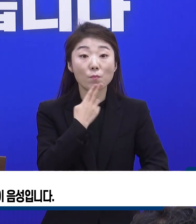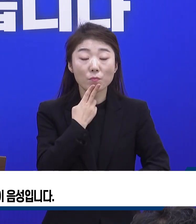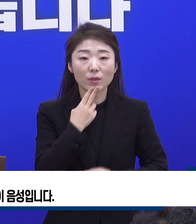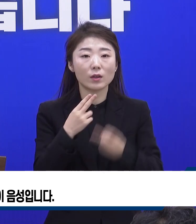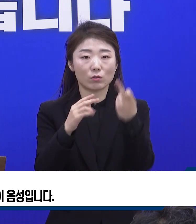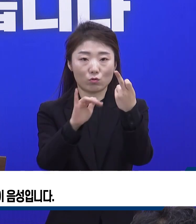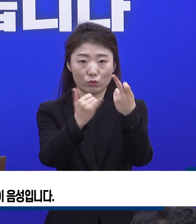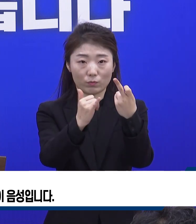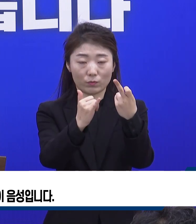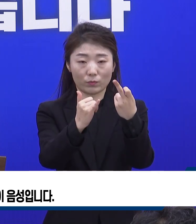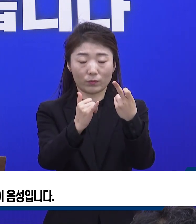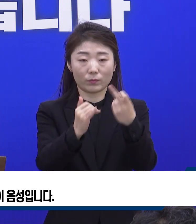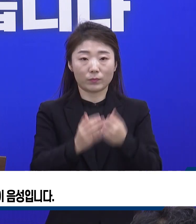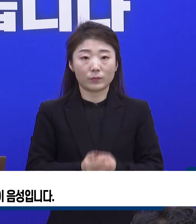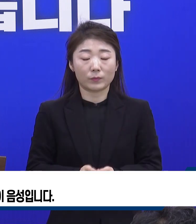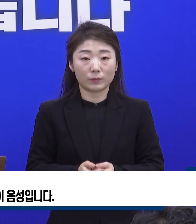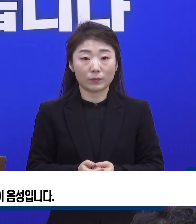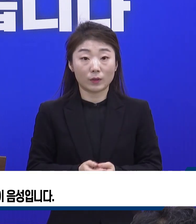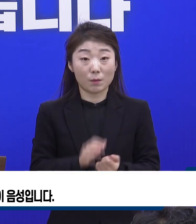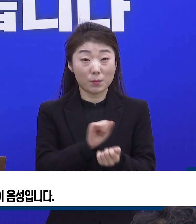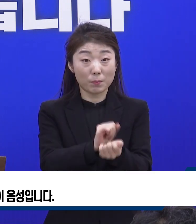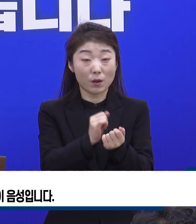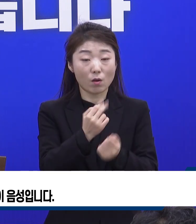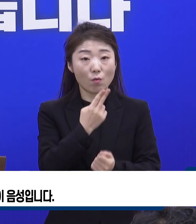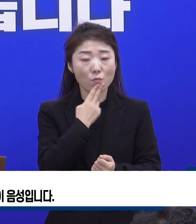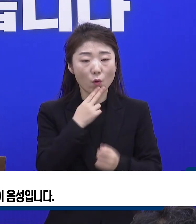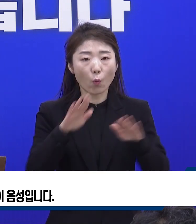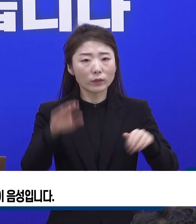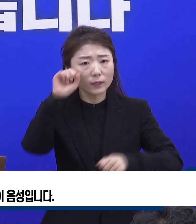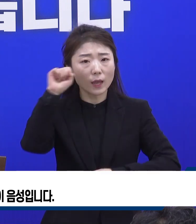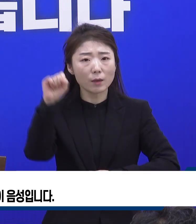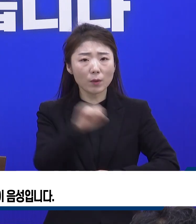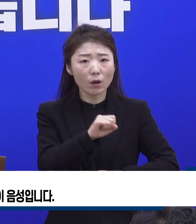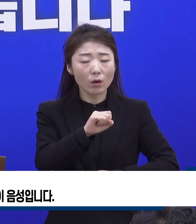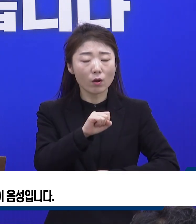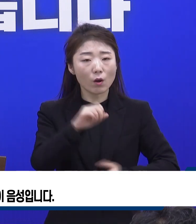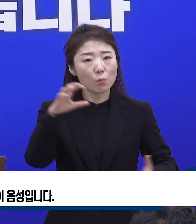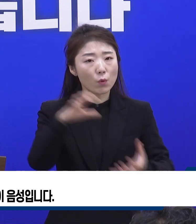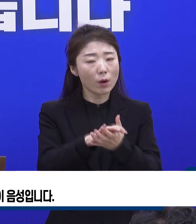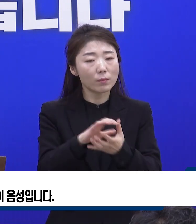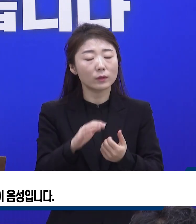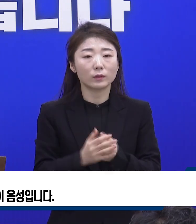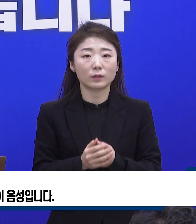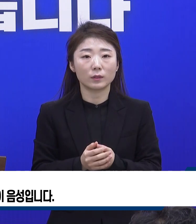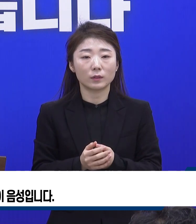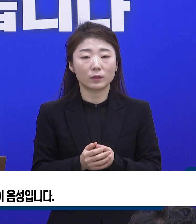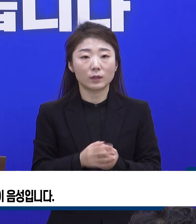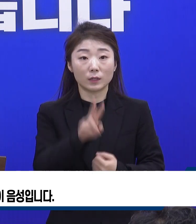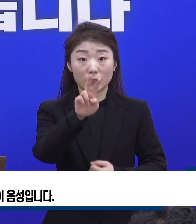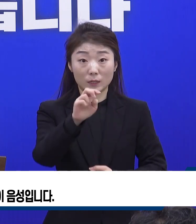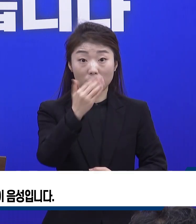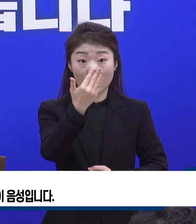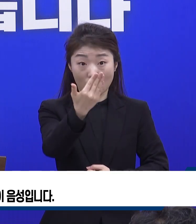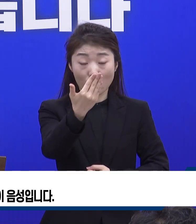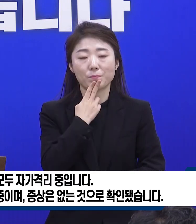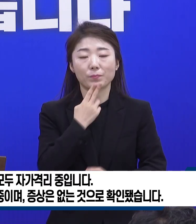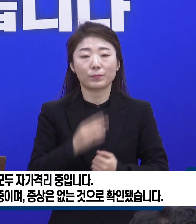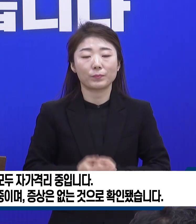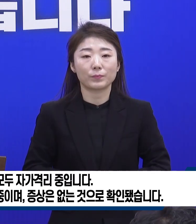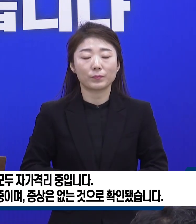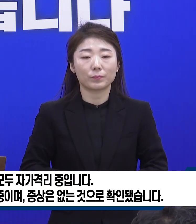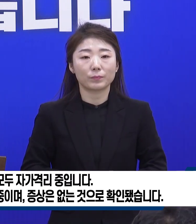그래서 음성 판정을 받은 분이 오늘 새벽에 12명을 포함해서 총 29명이